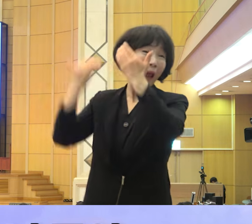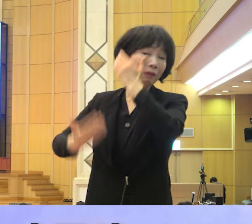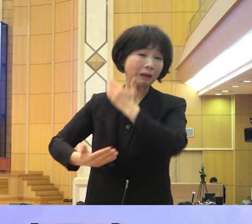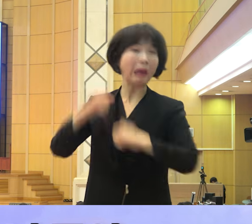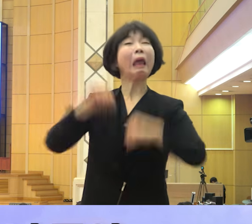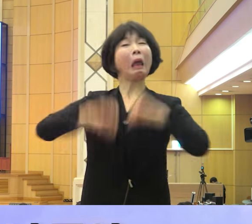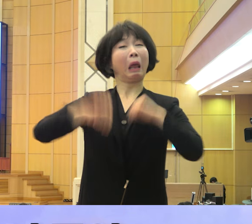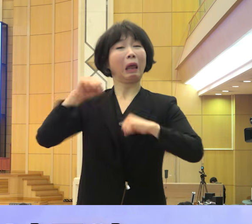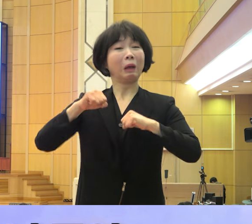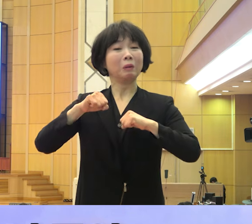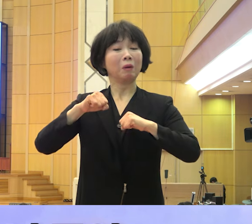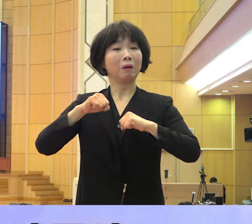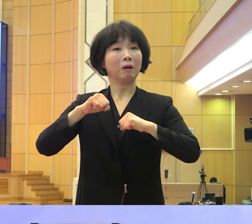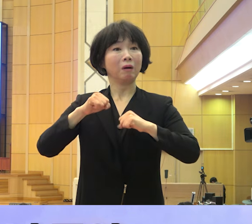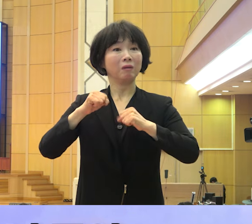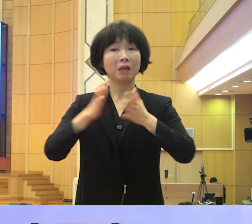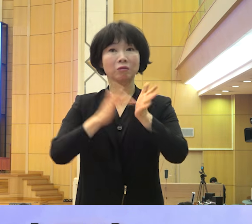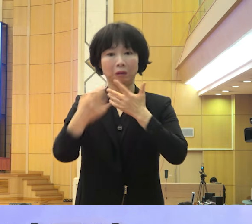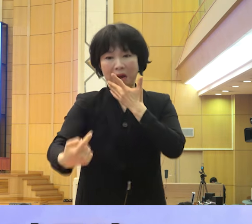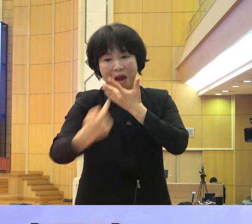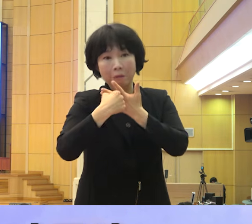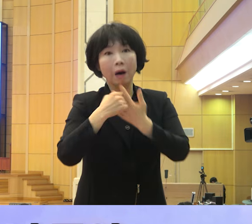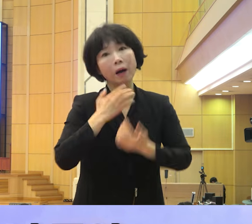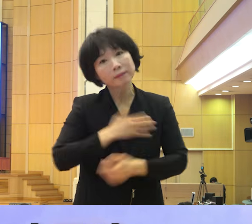지금 여기에